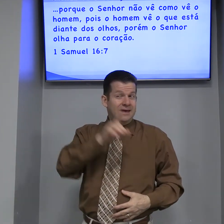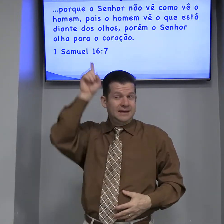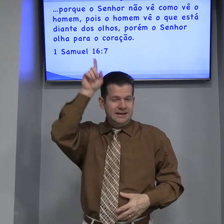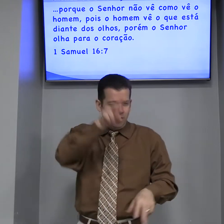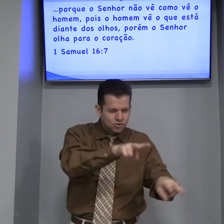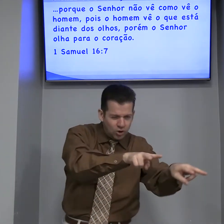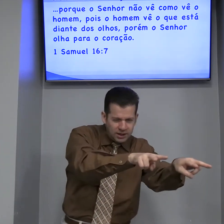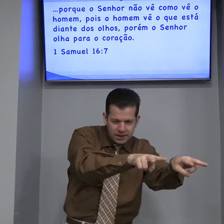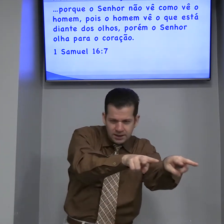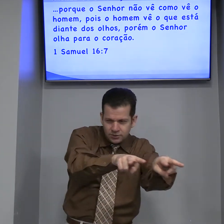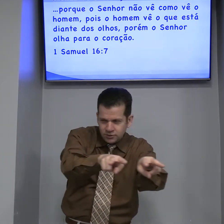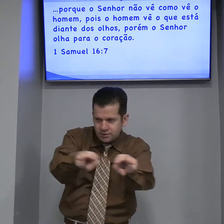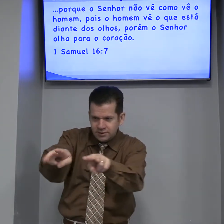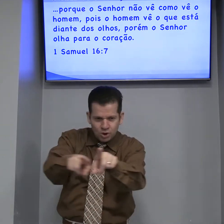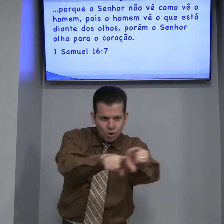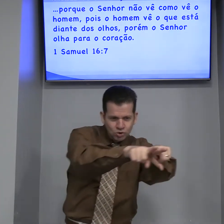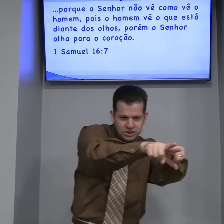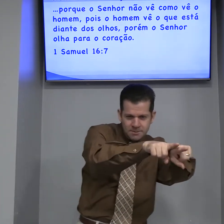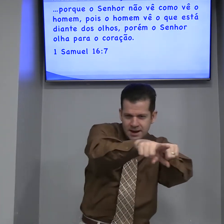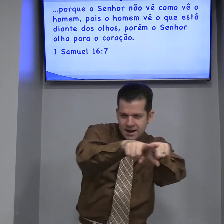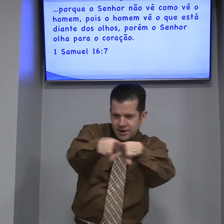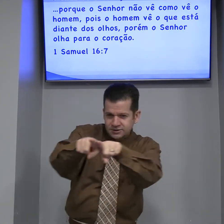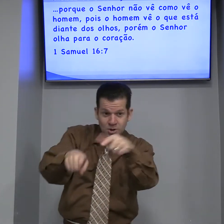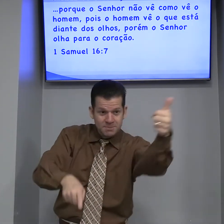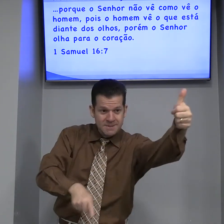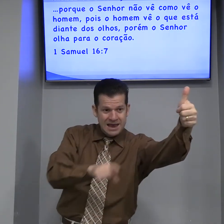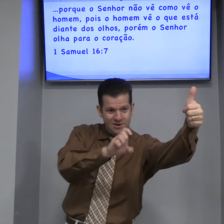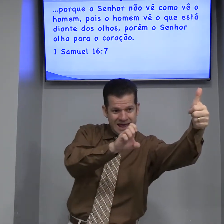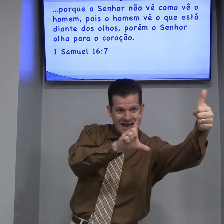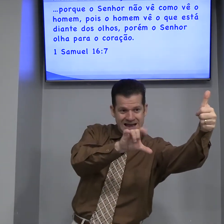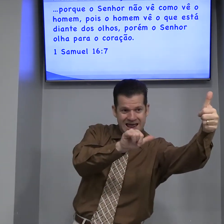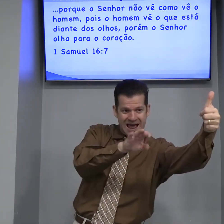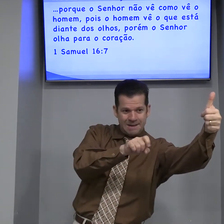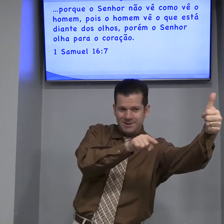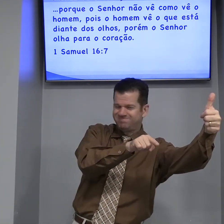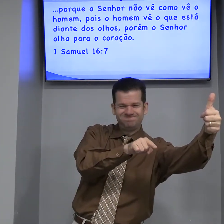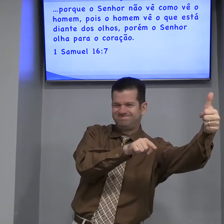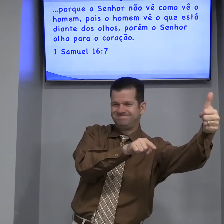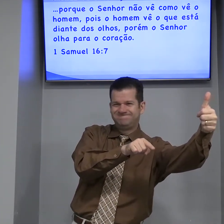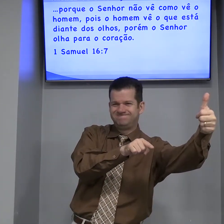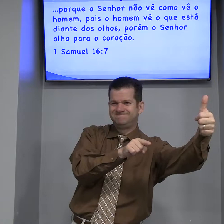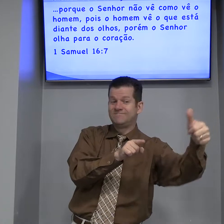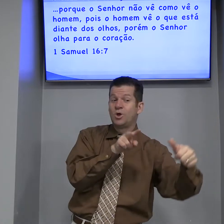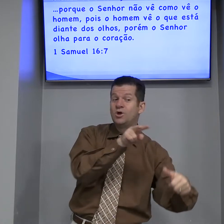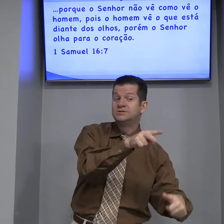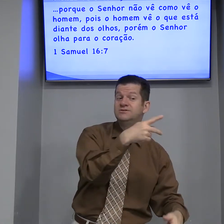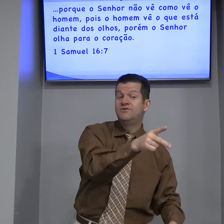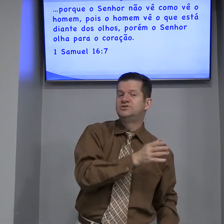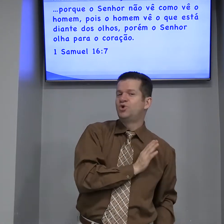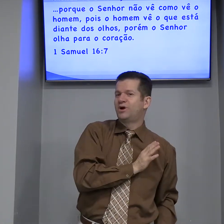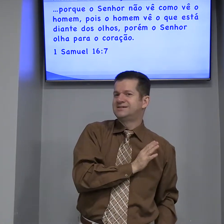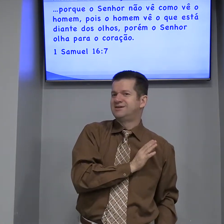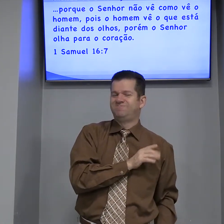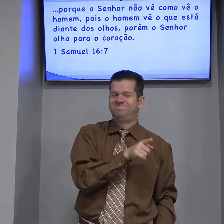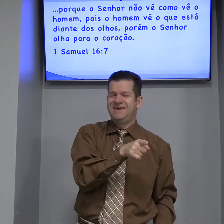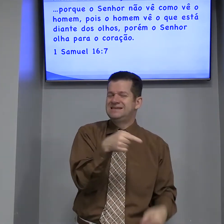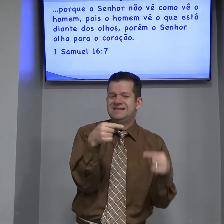E Deus olhando os irmãos, primeiro ele abre, vê seu coração. Esse